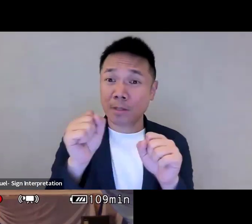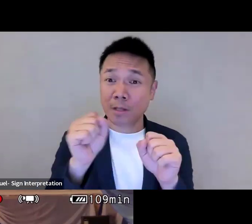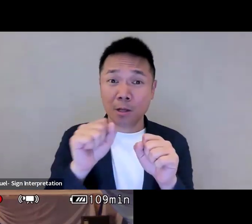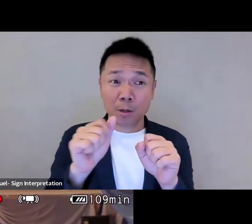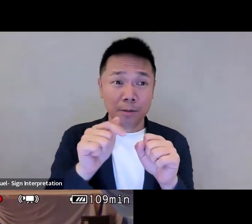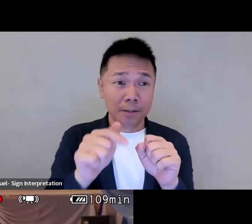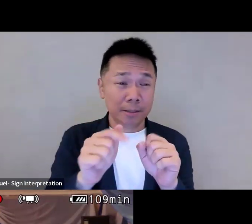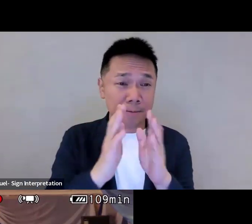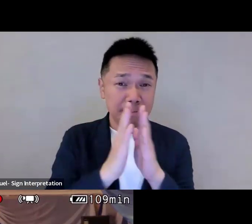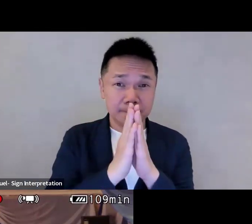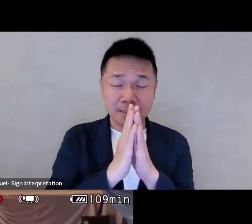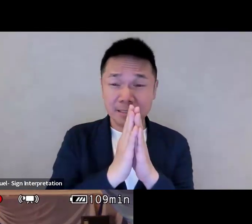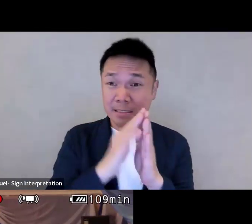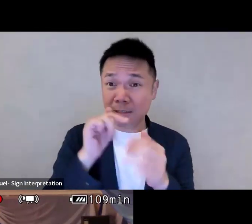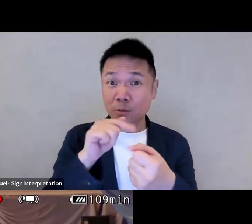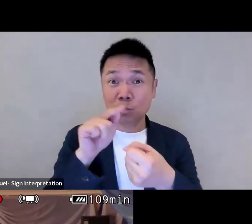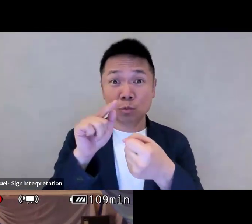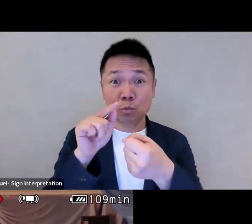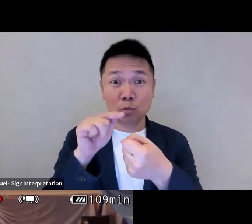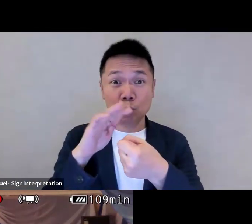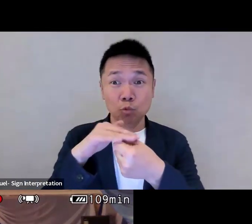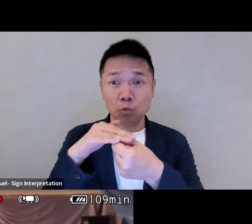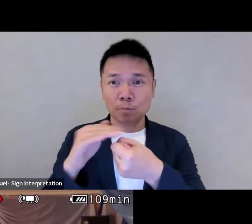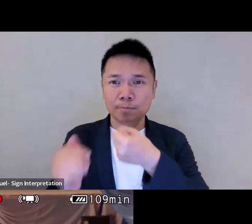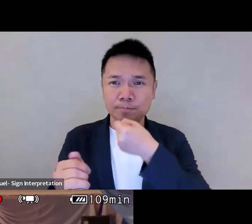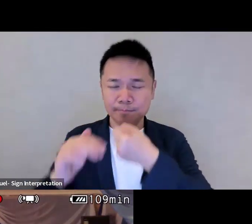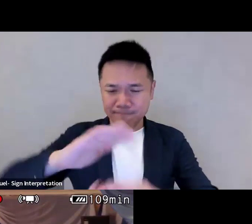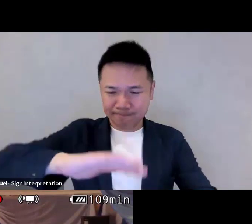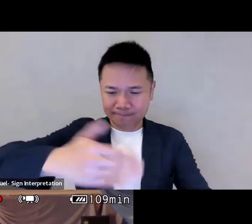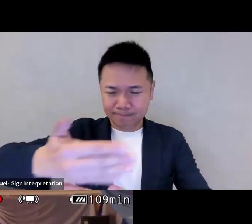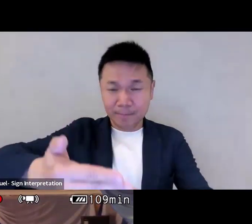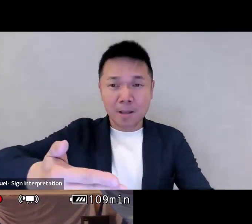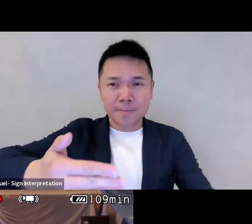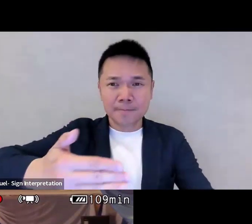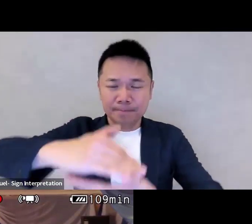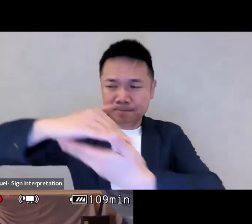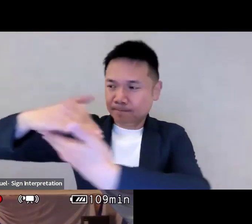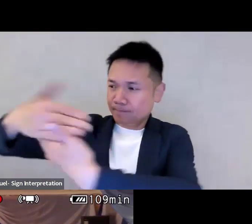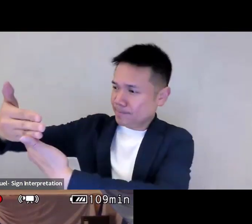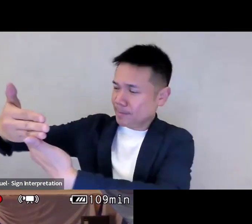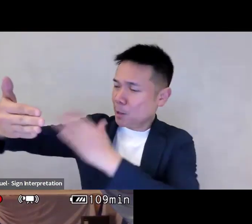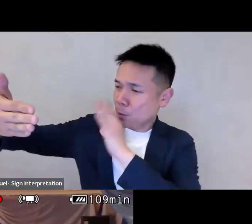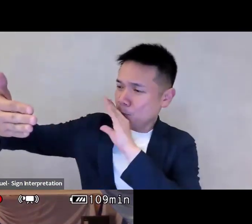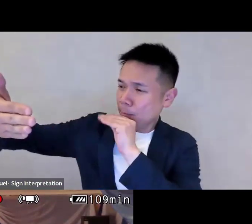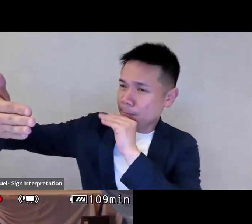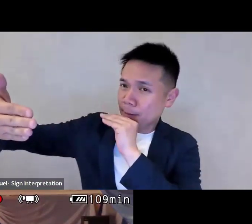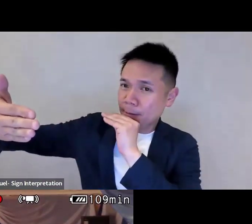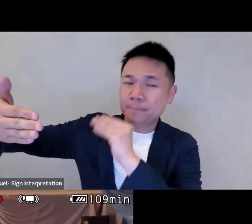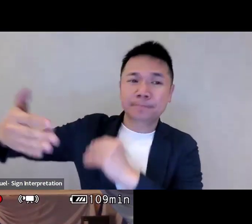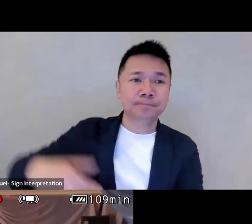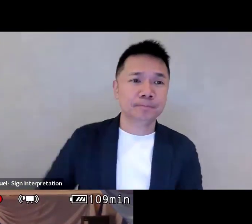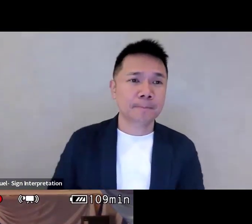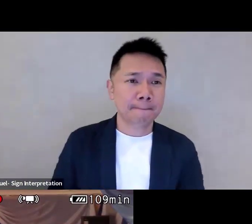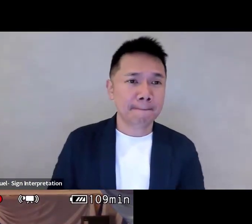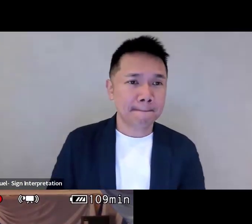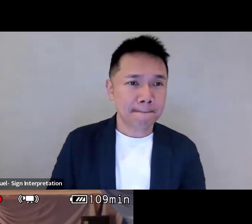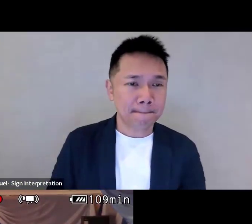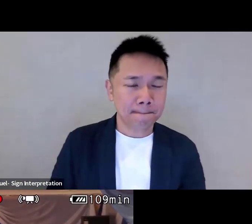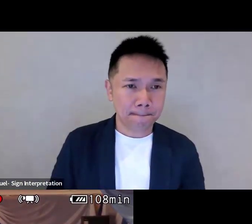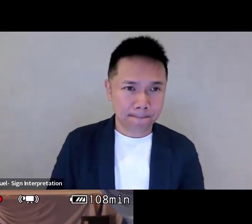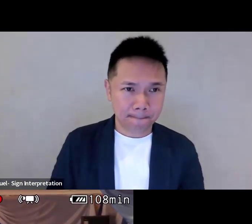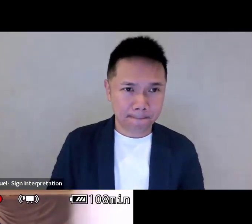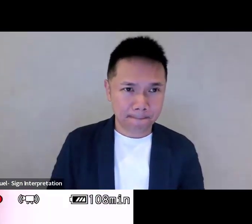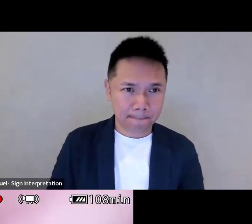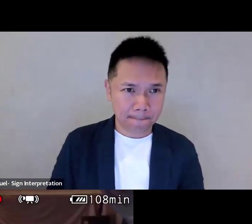Rubina， 我们还是听不到你。 我希望能够用使